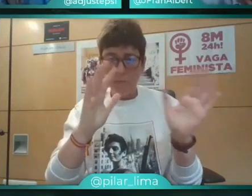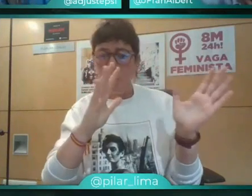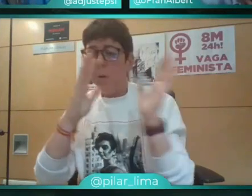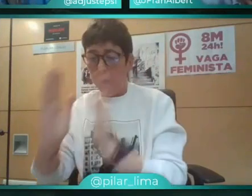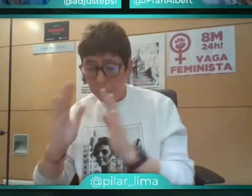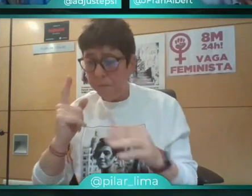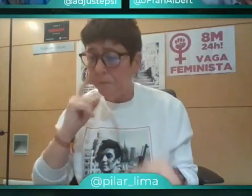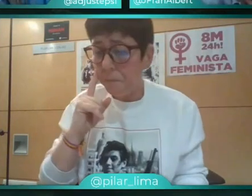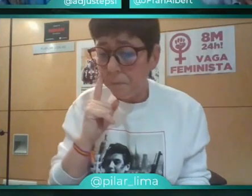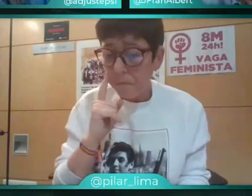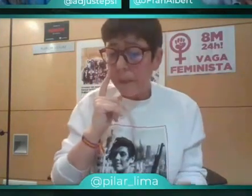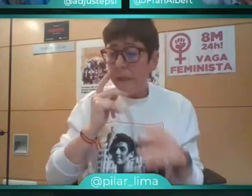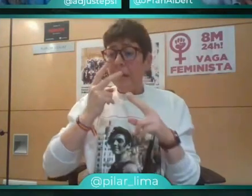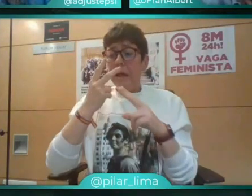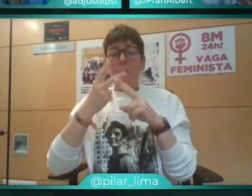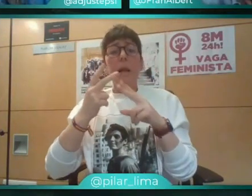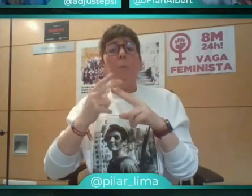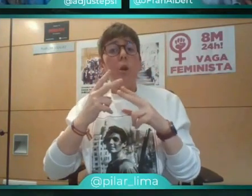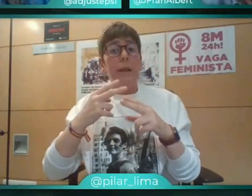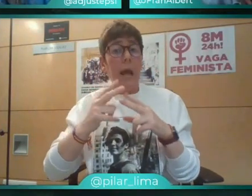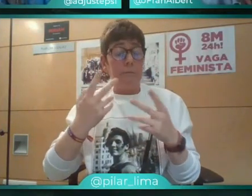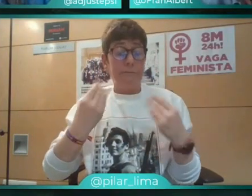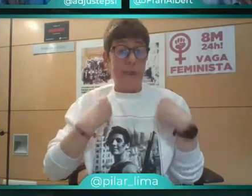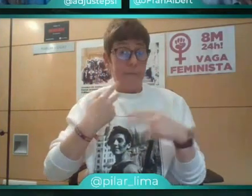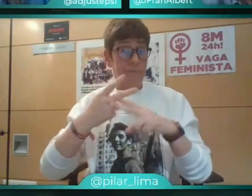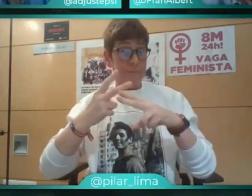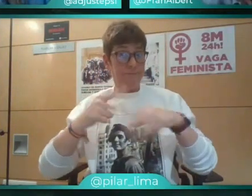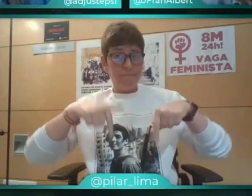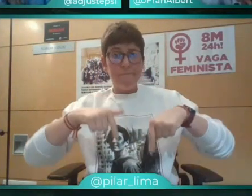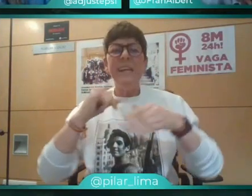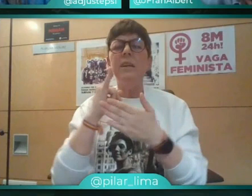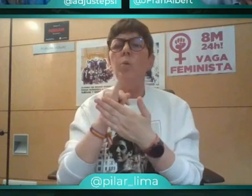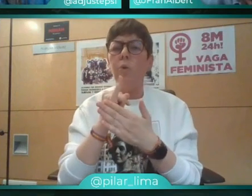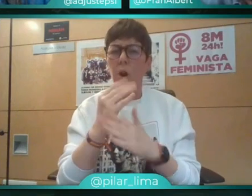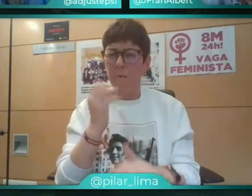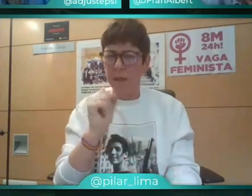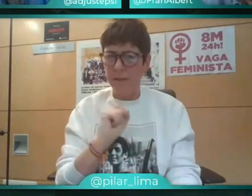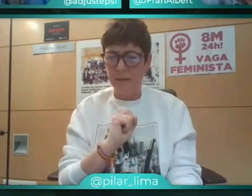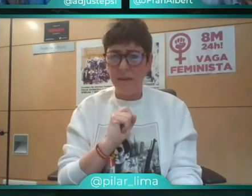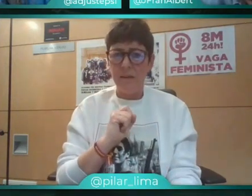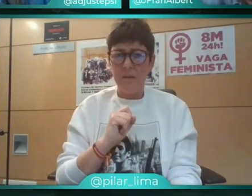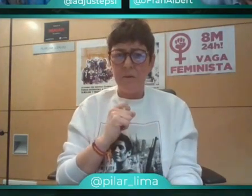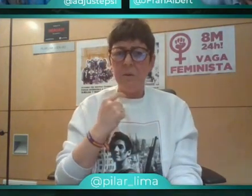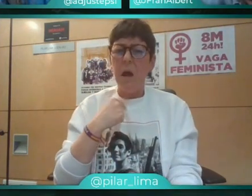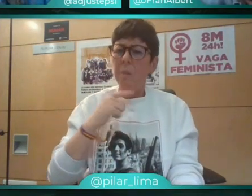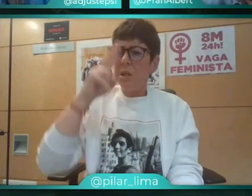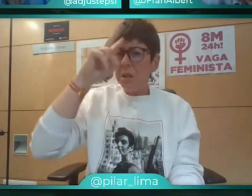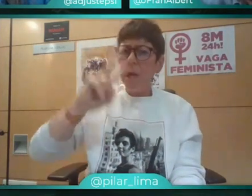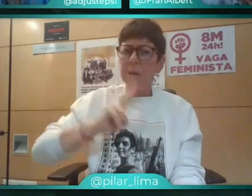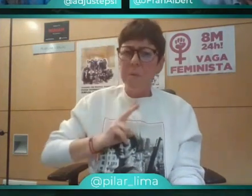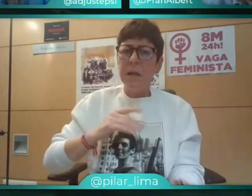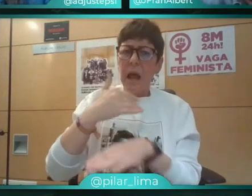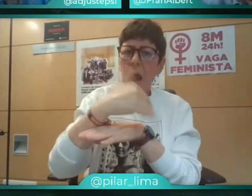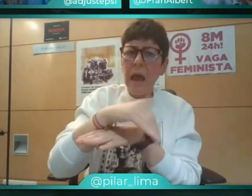es es increíble la diferencia de trato en la vida política aquí más en